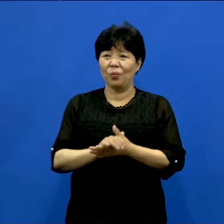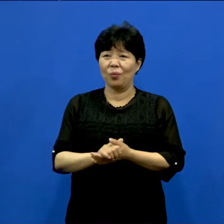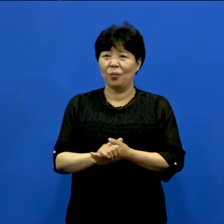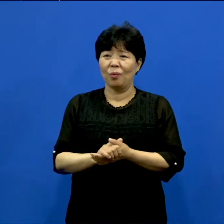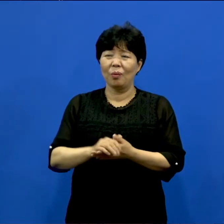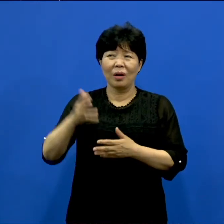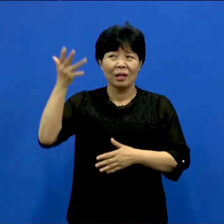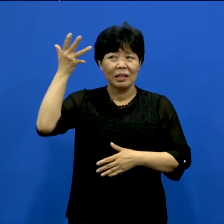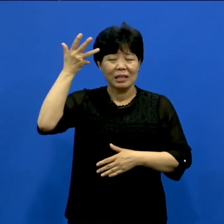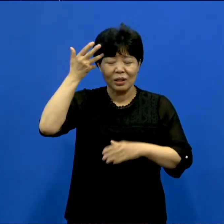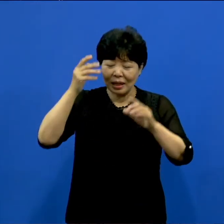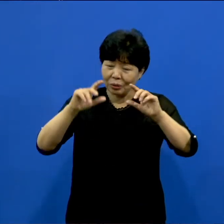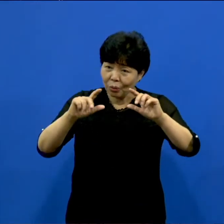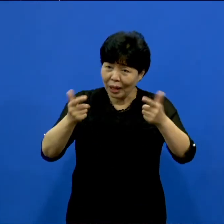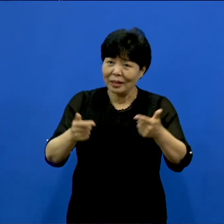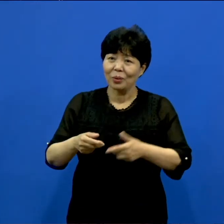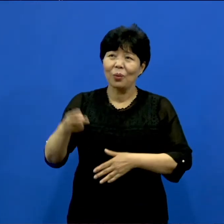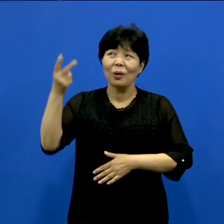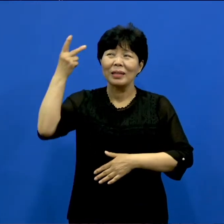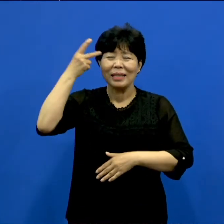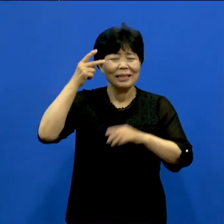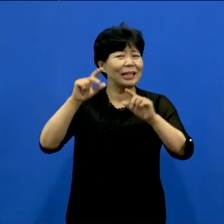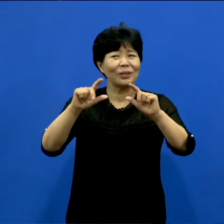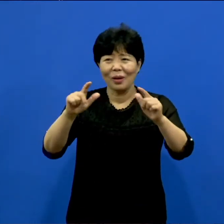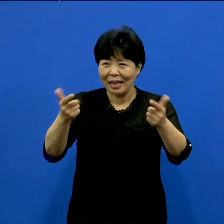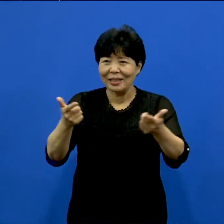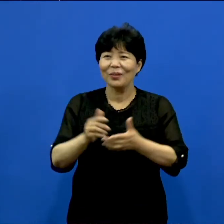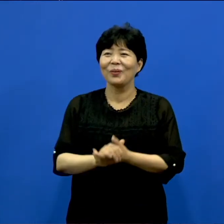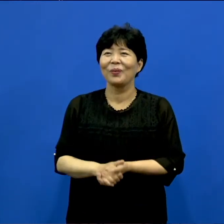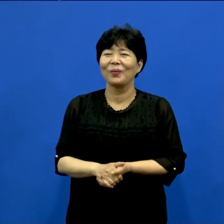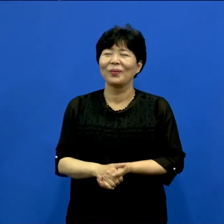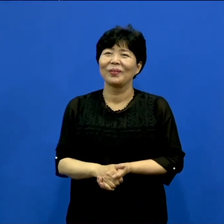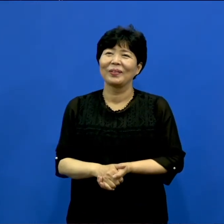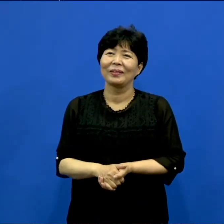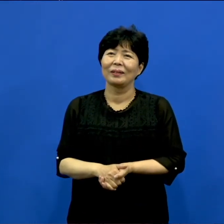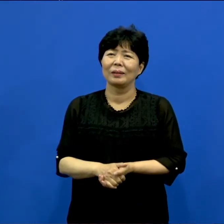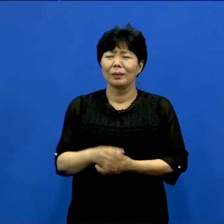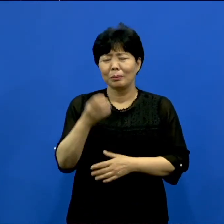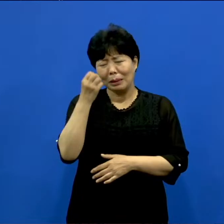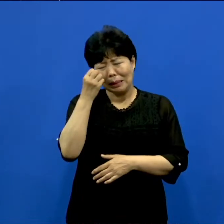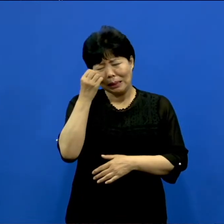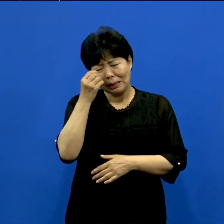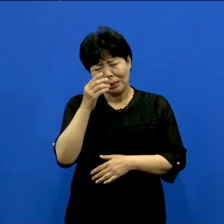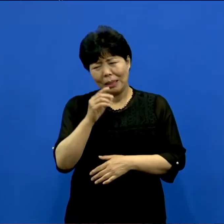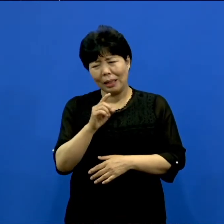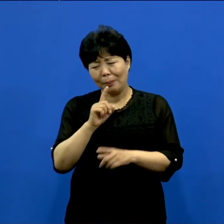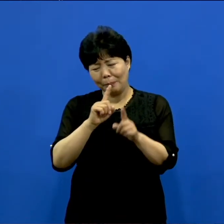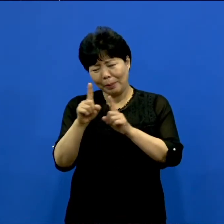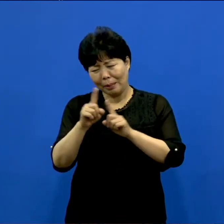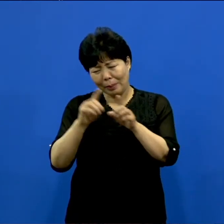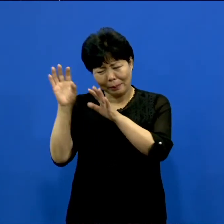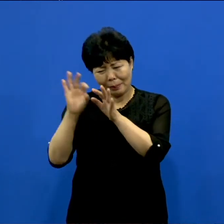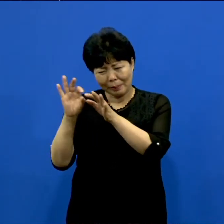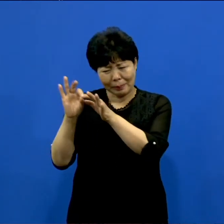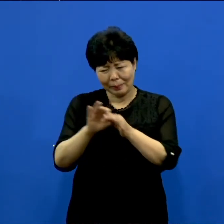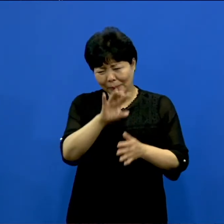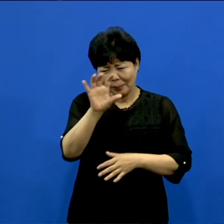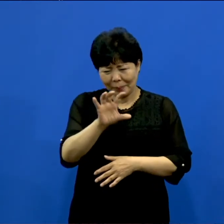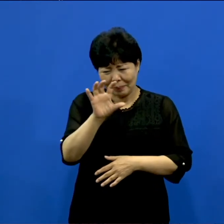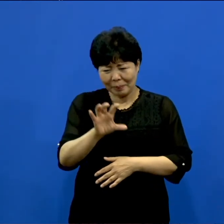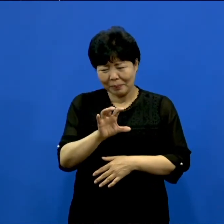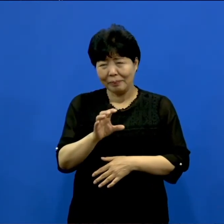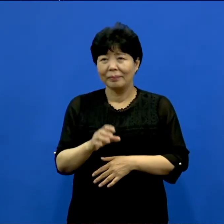아닙니다. 여러분, 철학을 많이 하면 머리가 아파요. 형 이상학적인 이야기만 하다가 세월을 다 보냅니다. 지적 향유만 하다가